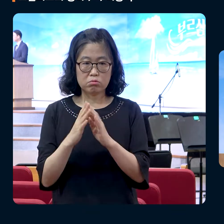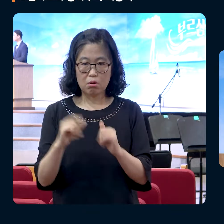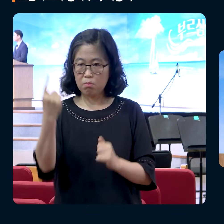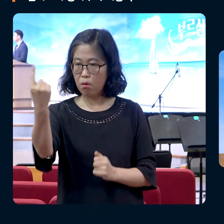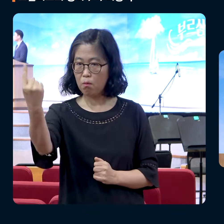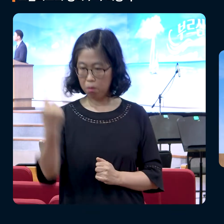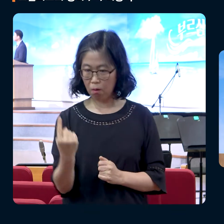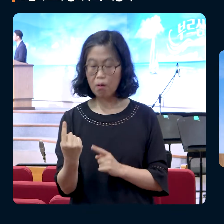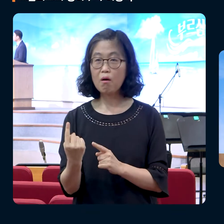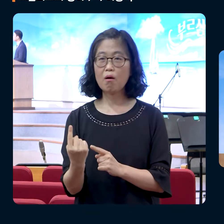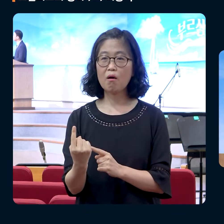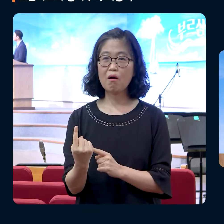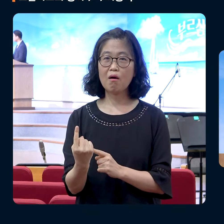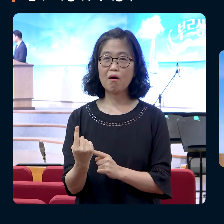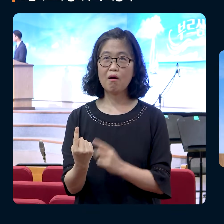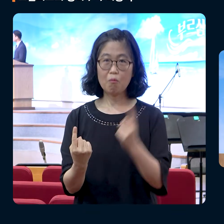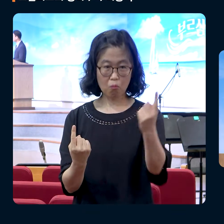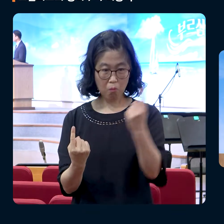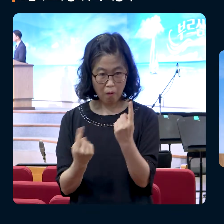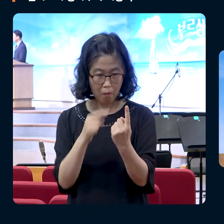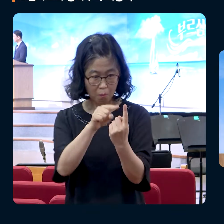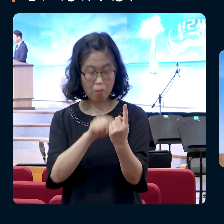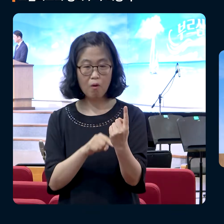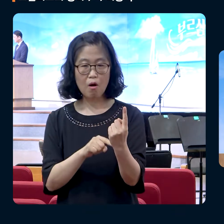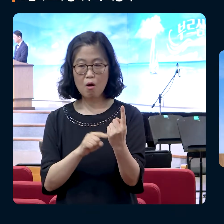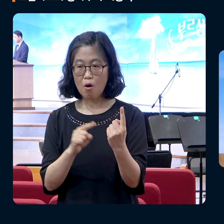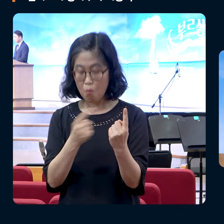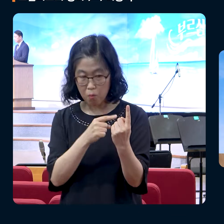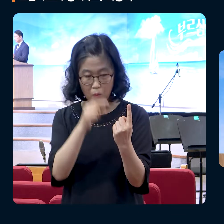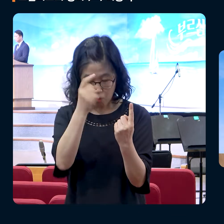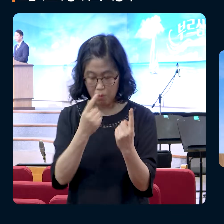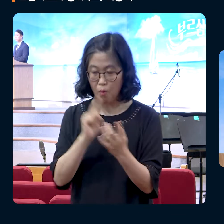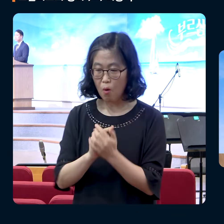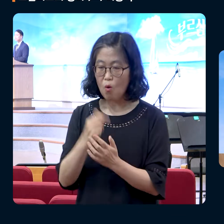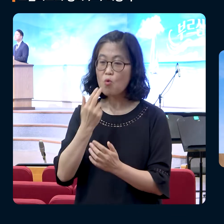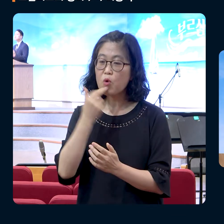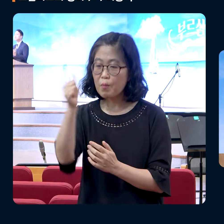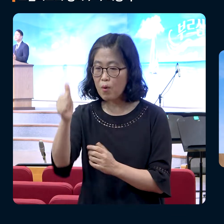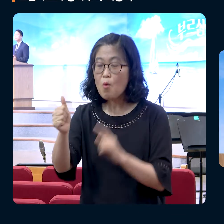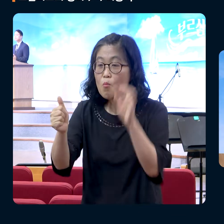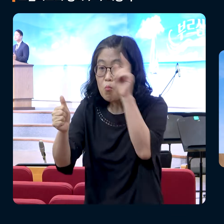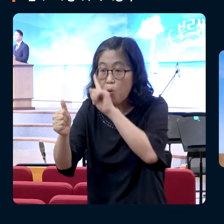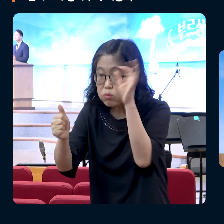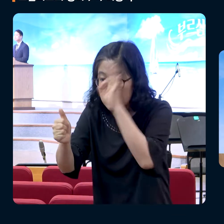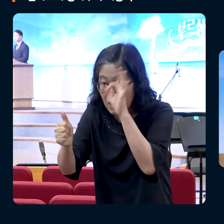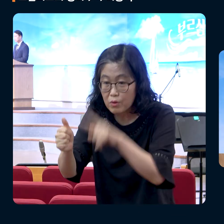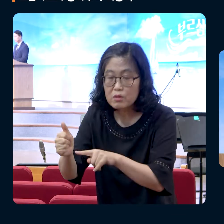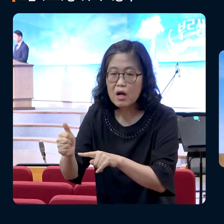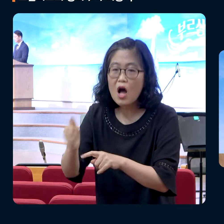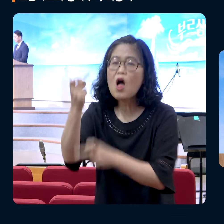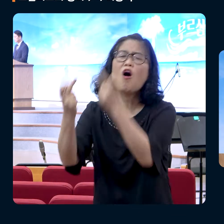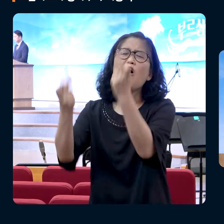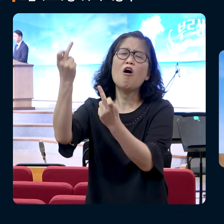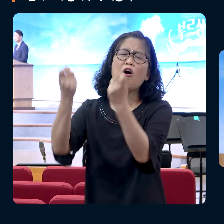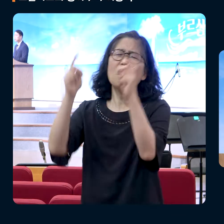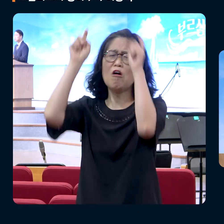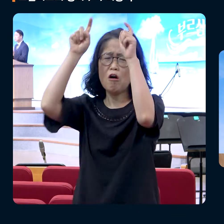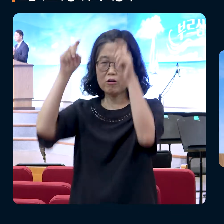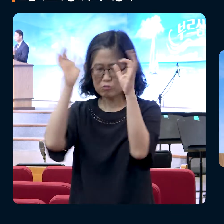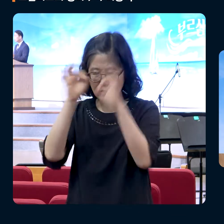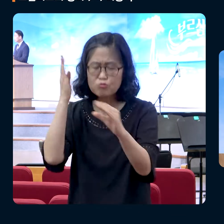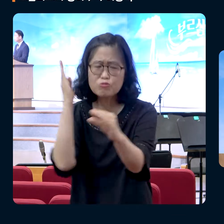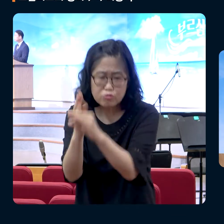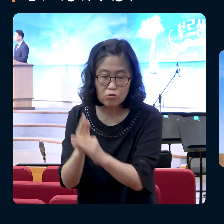그 사람이 요셉에게 이렇게 묻습니다. 무엇을 찾고 있느냐라고 얘기하니까 요셉이 형들과 양떼를 찾고 있습니다 라고